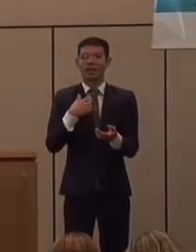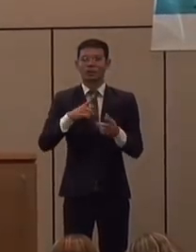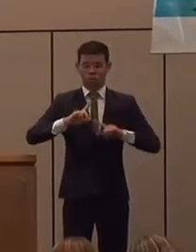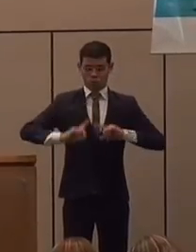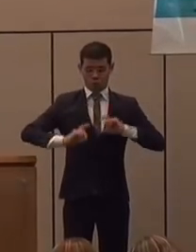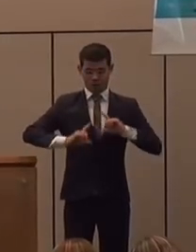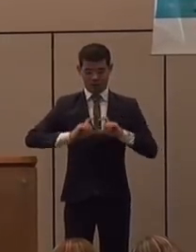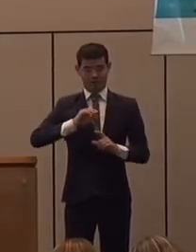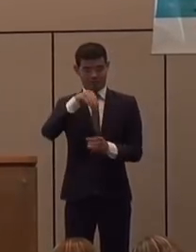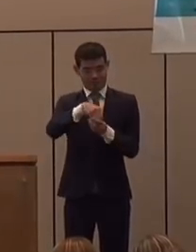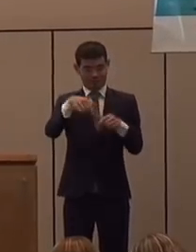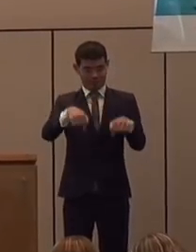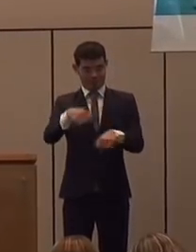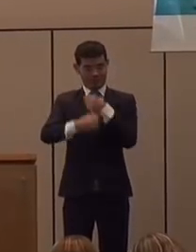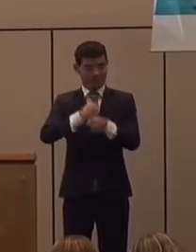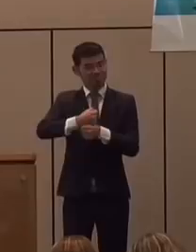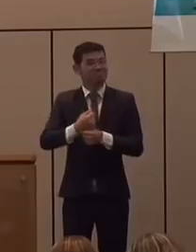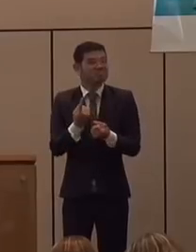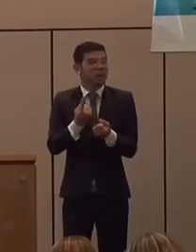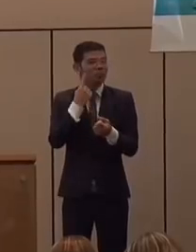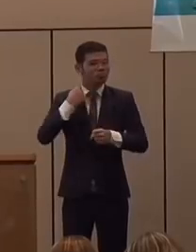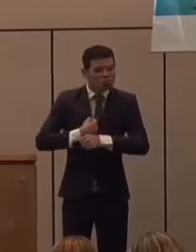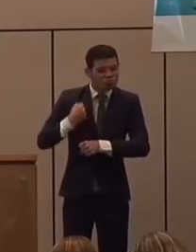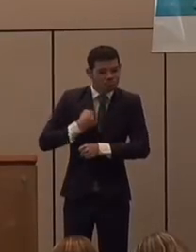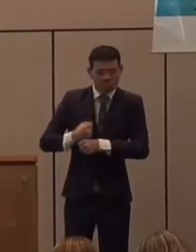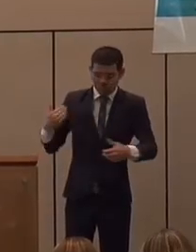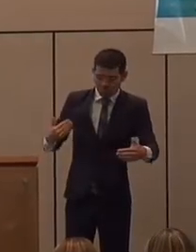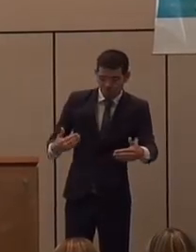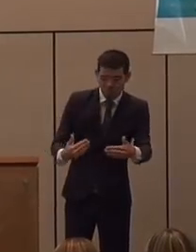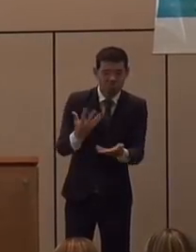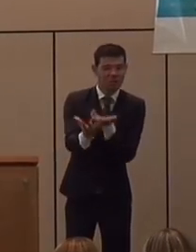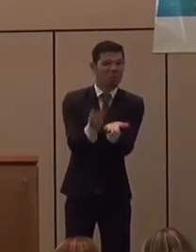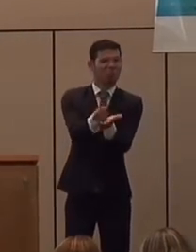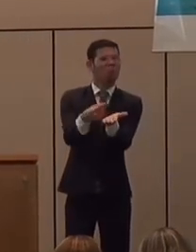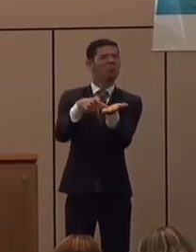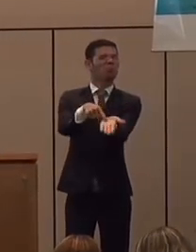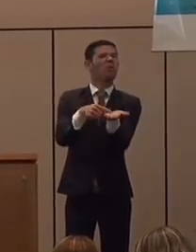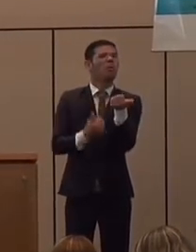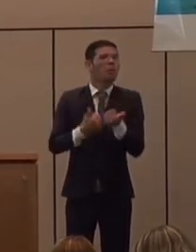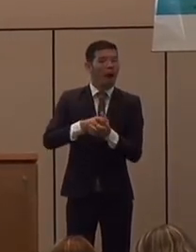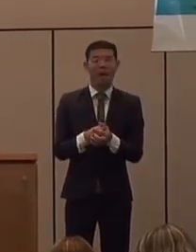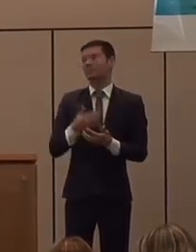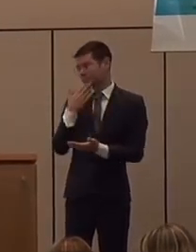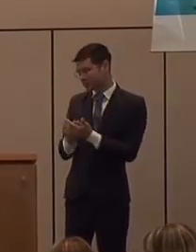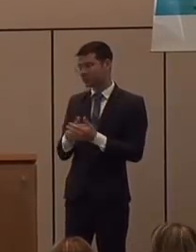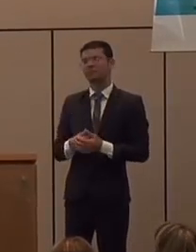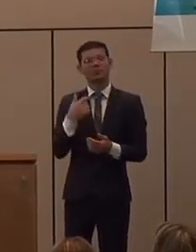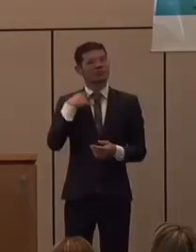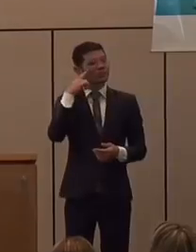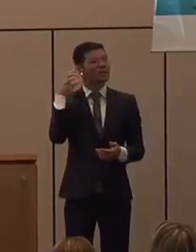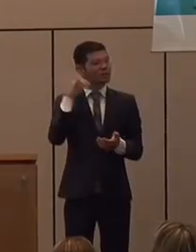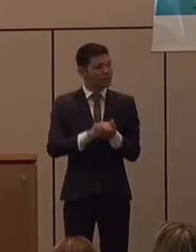este año gracias ministra yo creo que las cosas más importantes que hemos logrado han sido